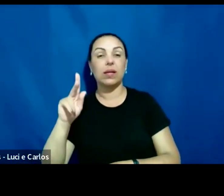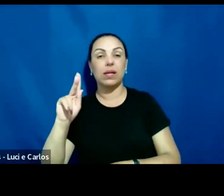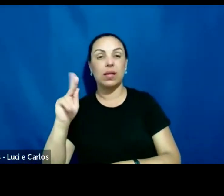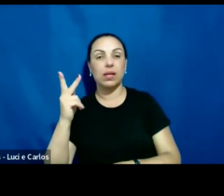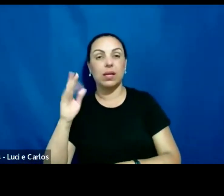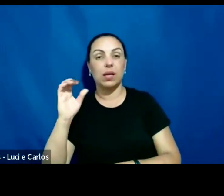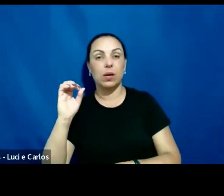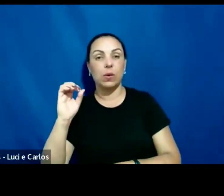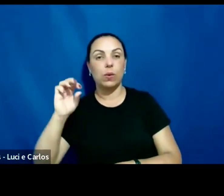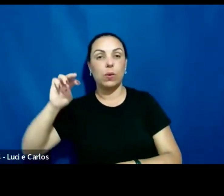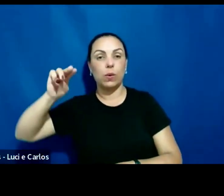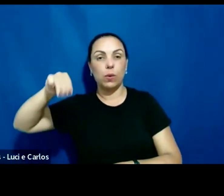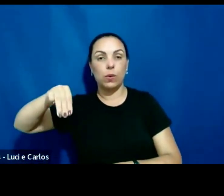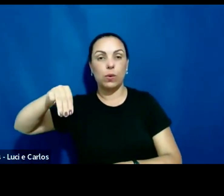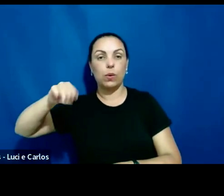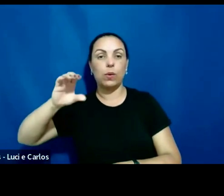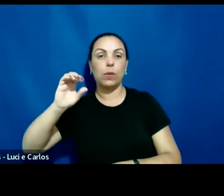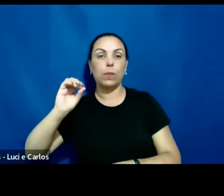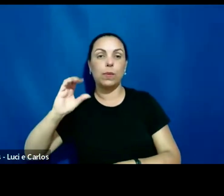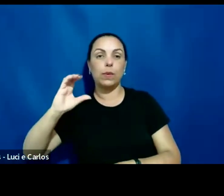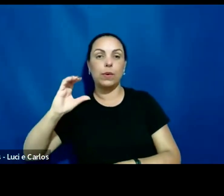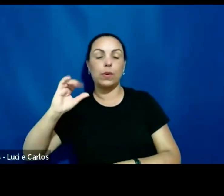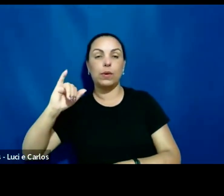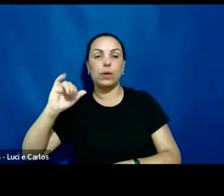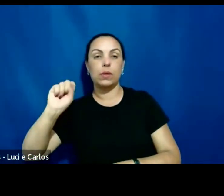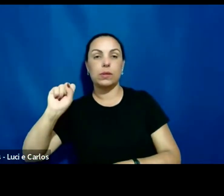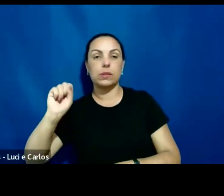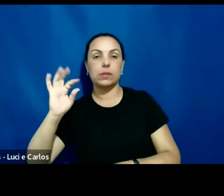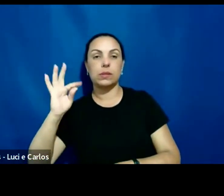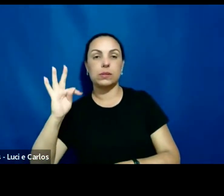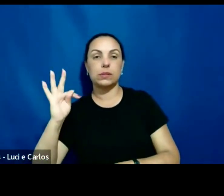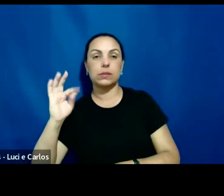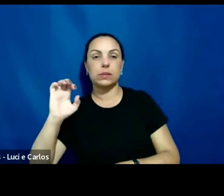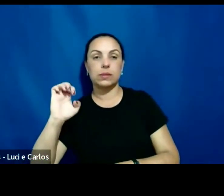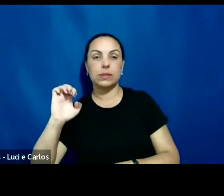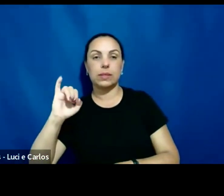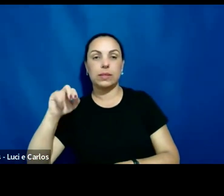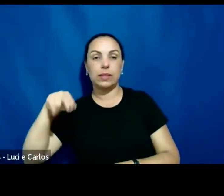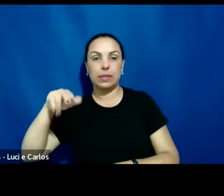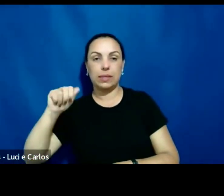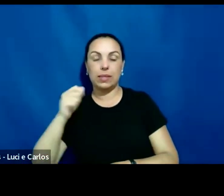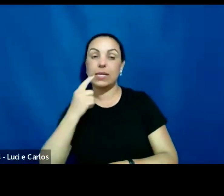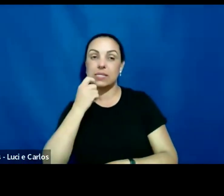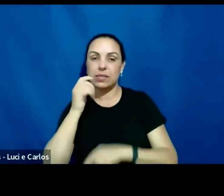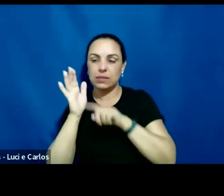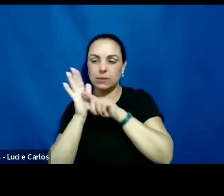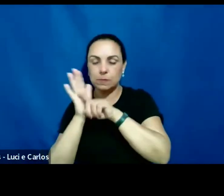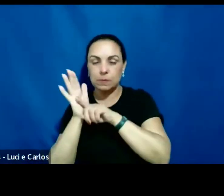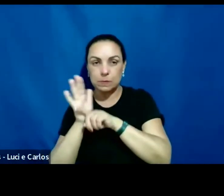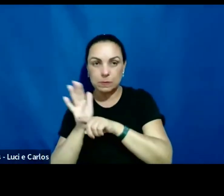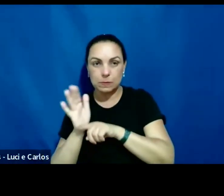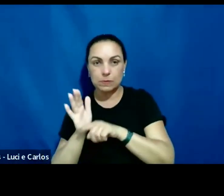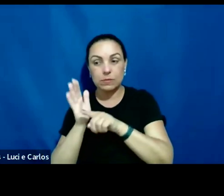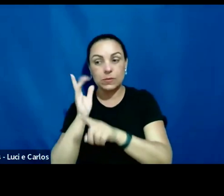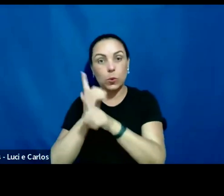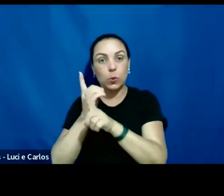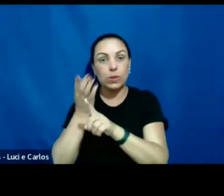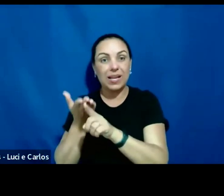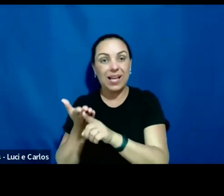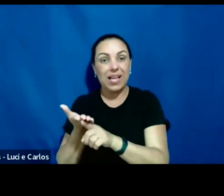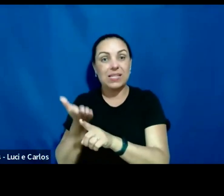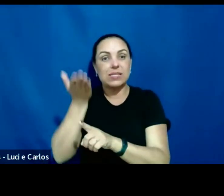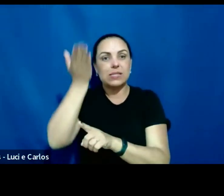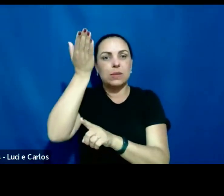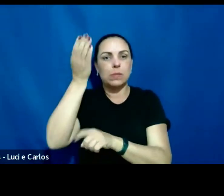doenças cardiovasculares, trombose. Uma pessoa que tem uma homocisteína acima de 8